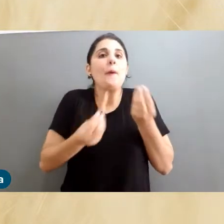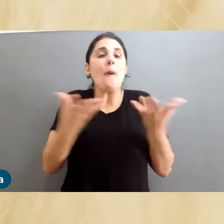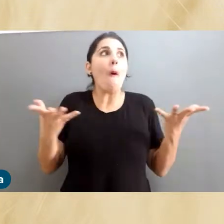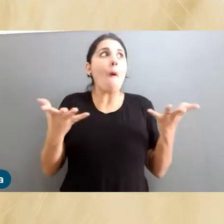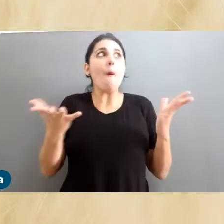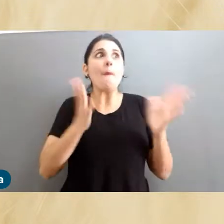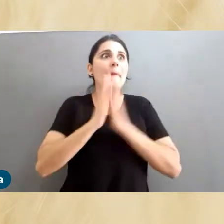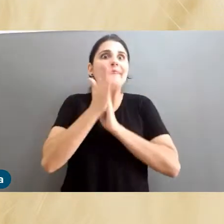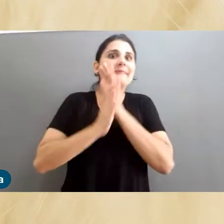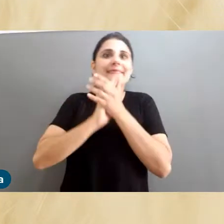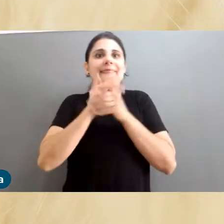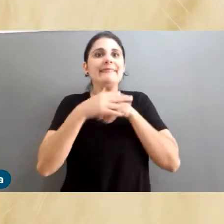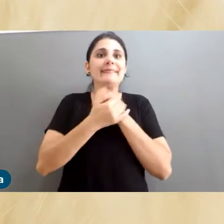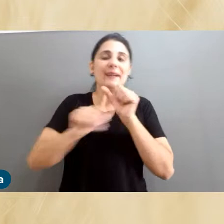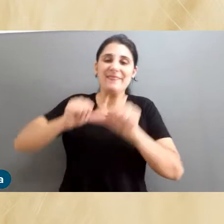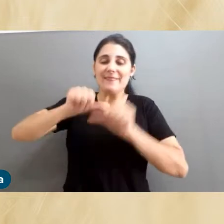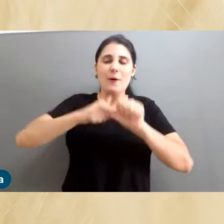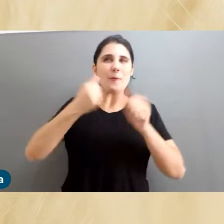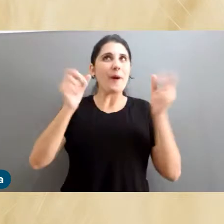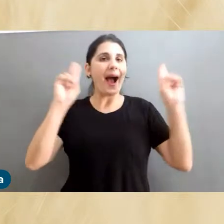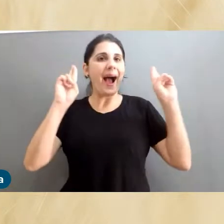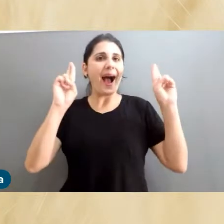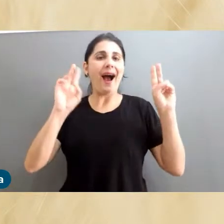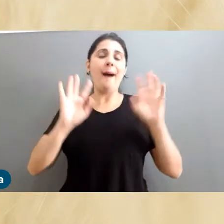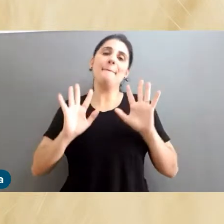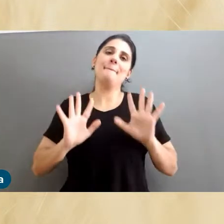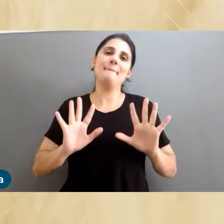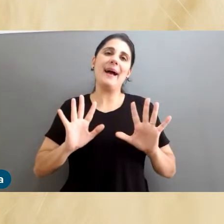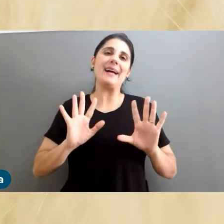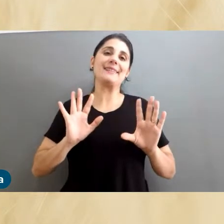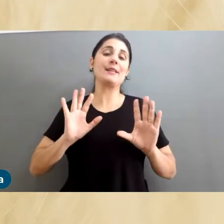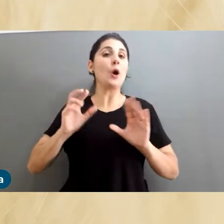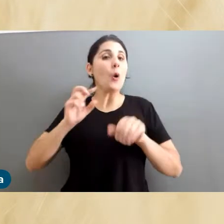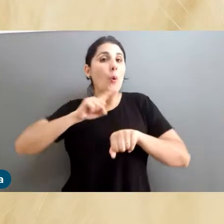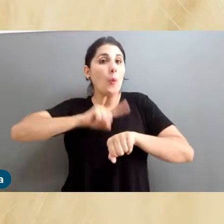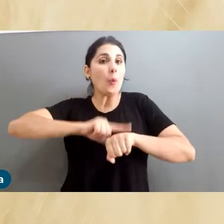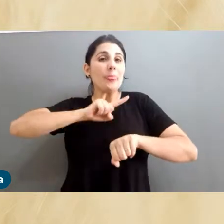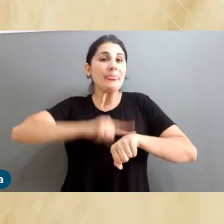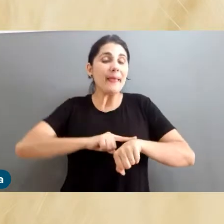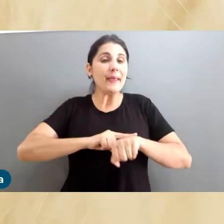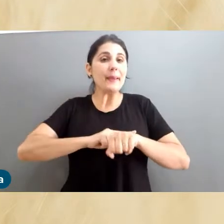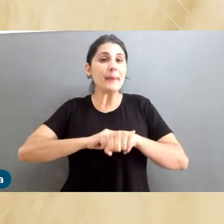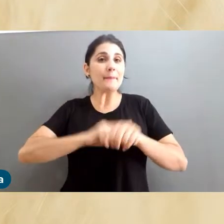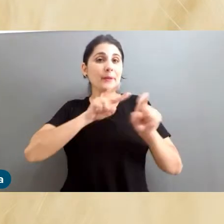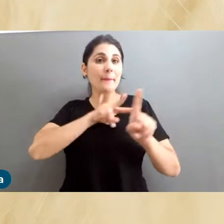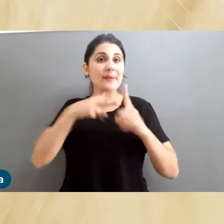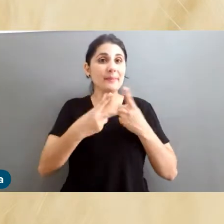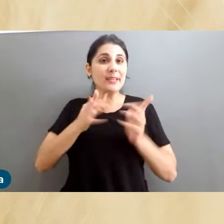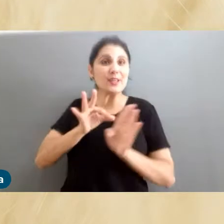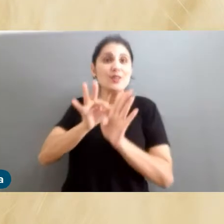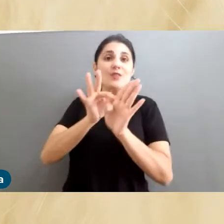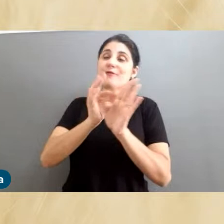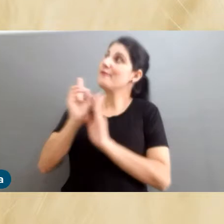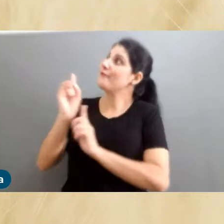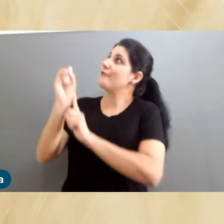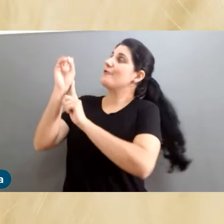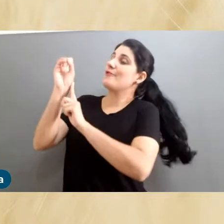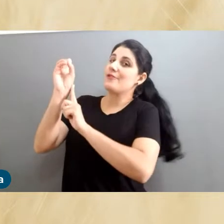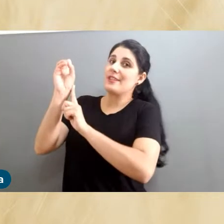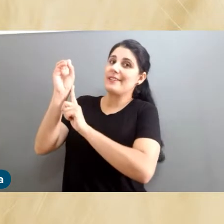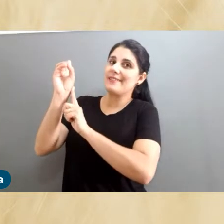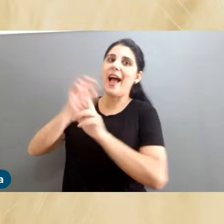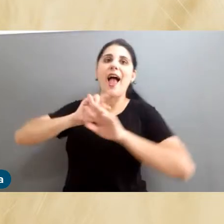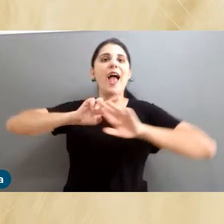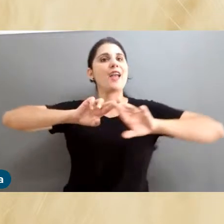o mundo de regeneração, que nós possamos avançar para a próxima etapa, e ela surgirá sem dúvida alguma, porque a direção